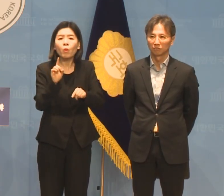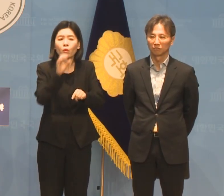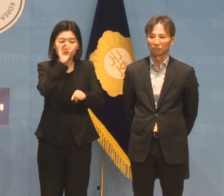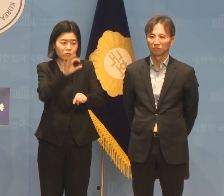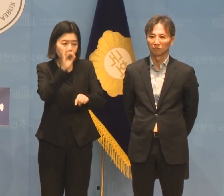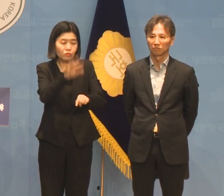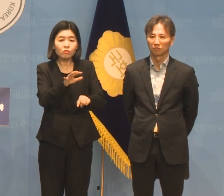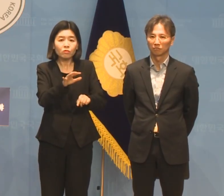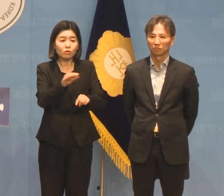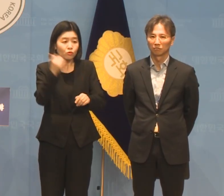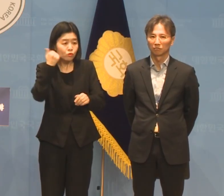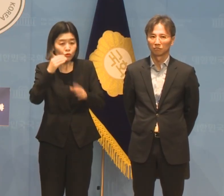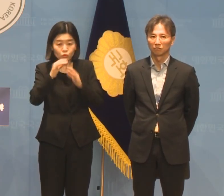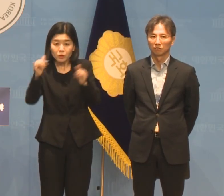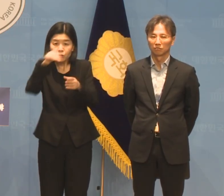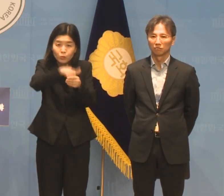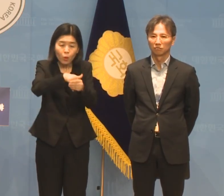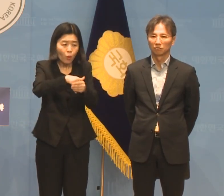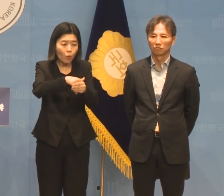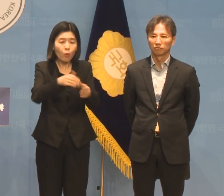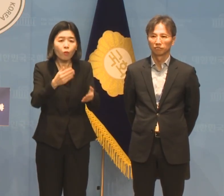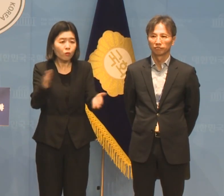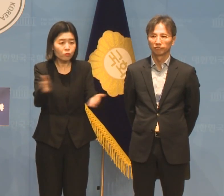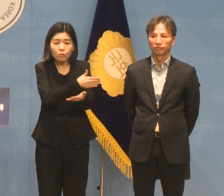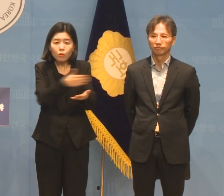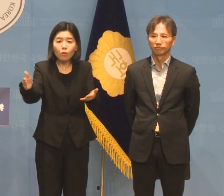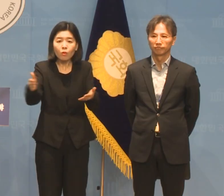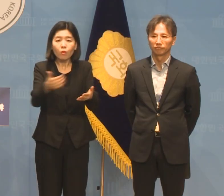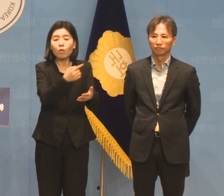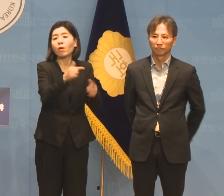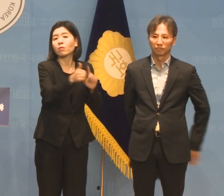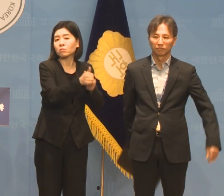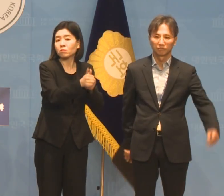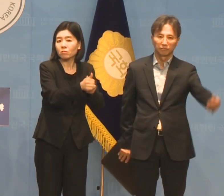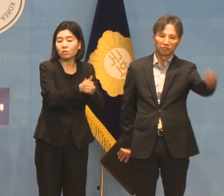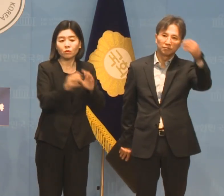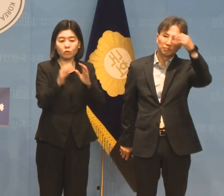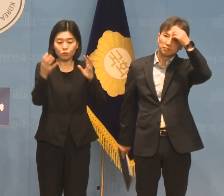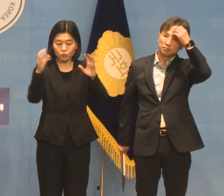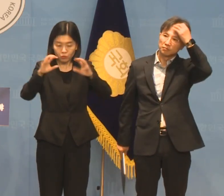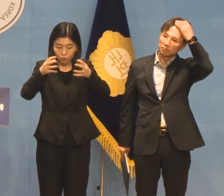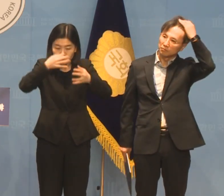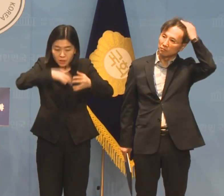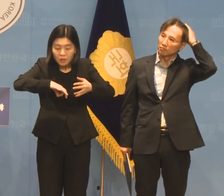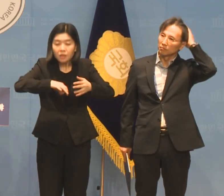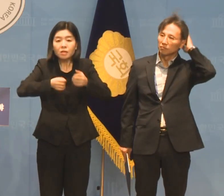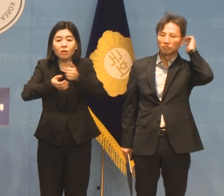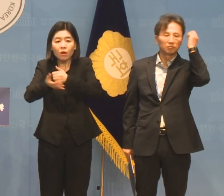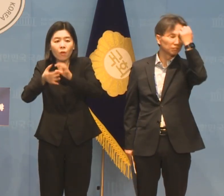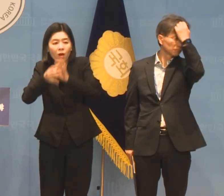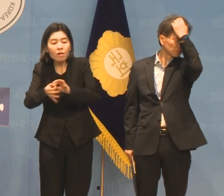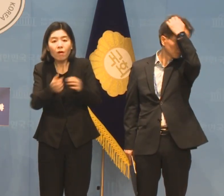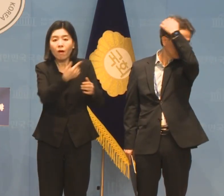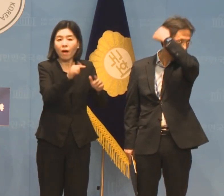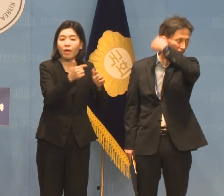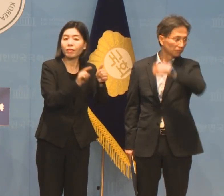선출되지 않은 권력입니다. 국익에 영향을 줄 수 있는 사안에 대해선 1.1획도 건드리지